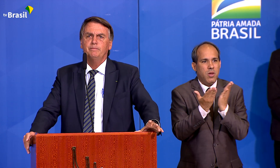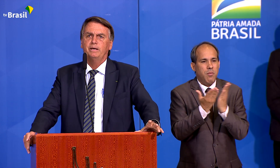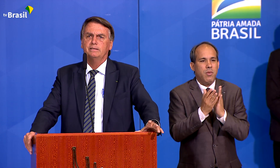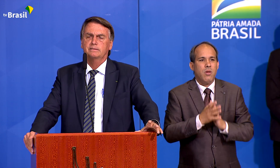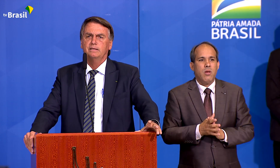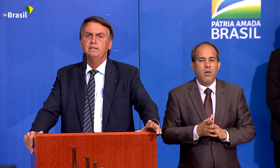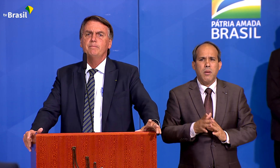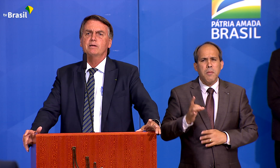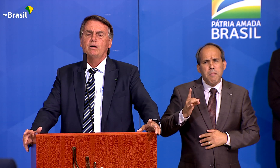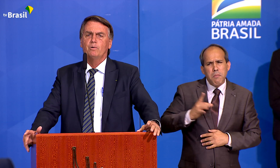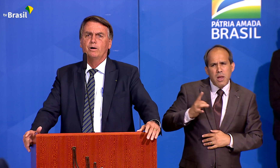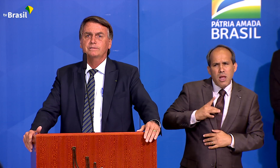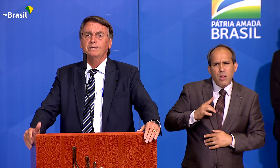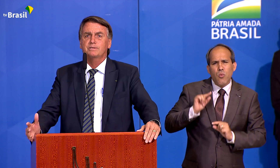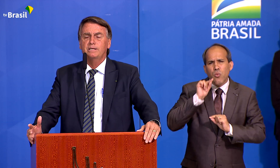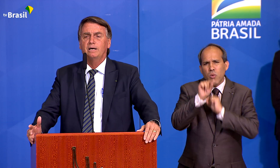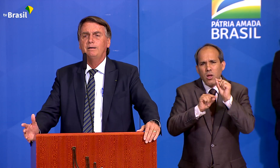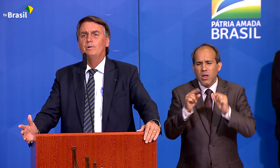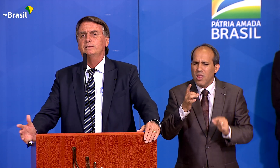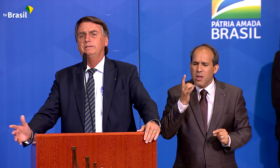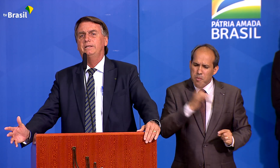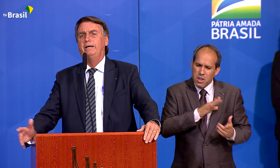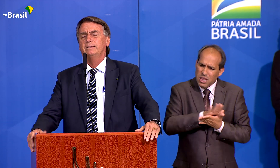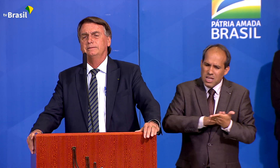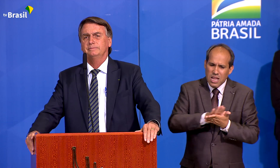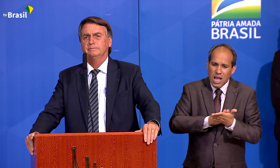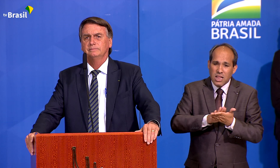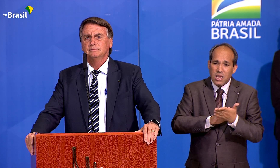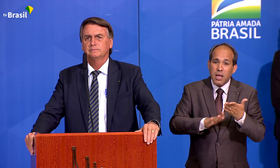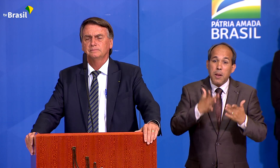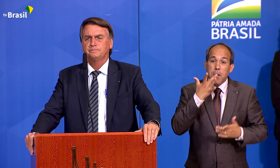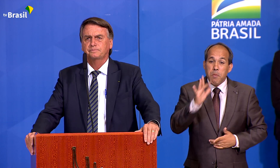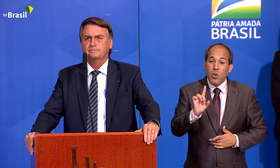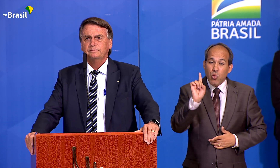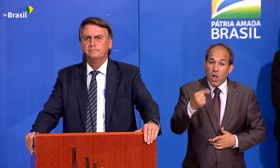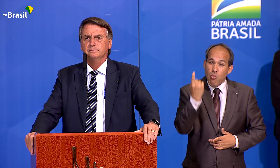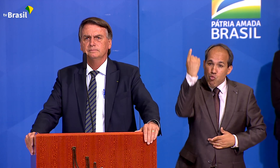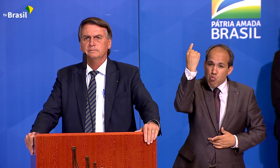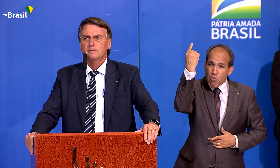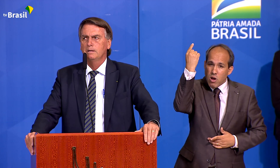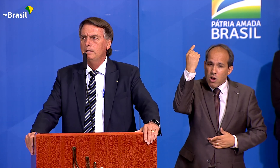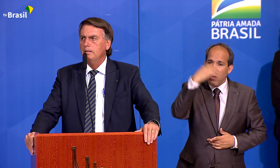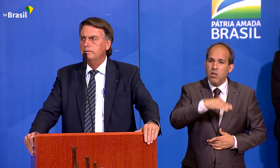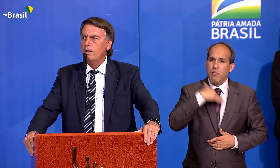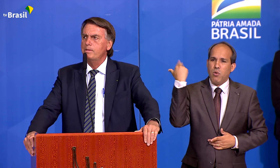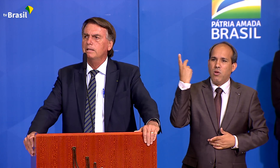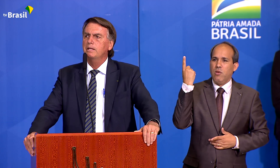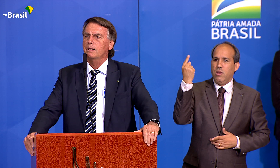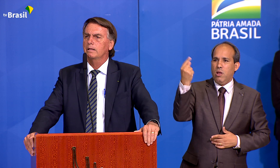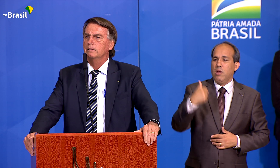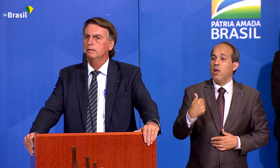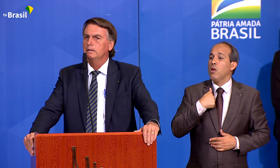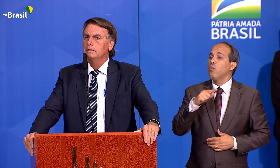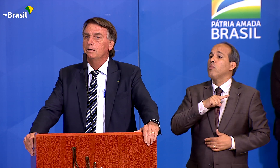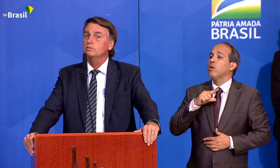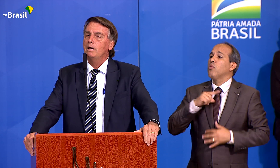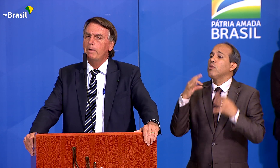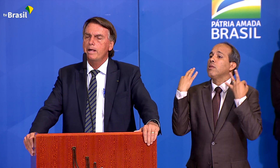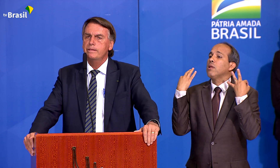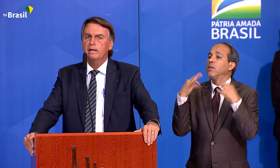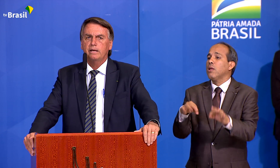nada te mês nem mesmo a morte a não ser a morte eterna eu tenho certeza